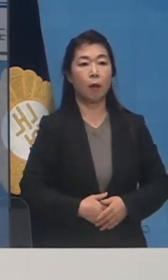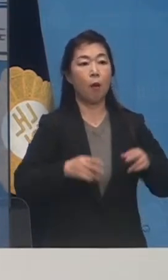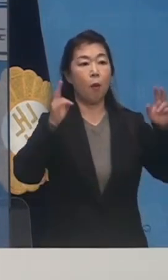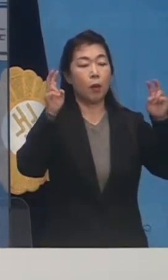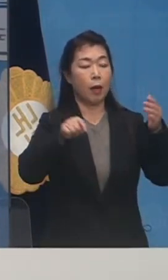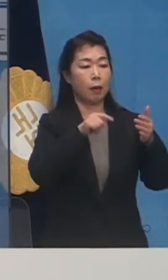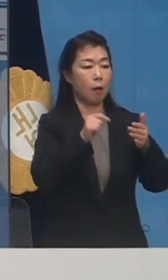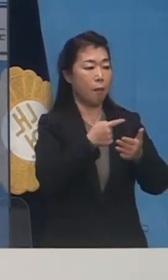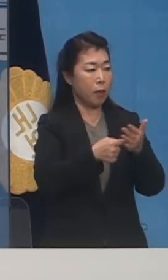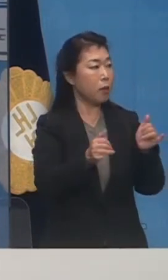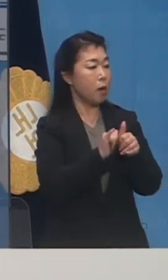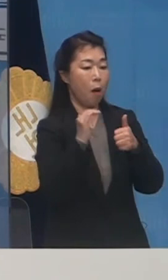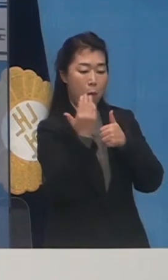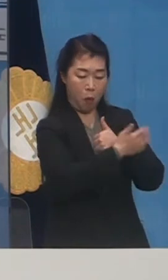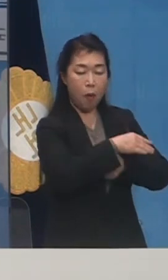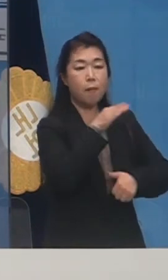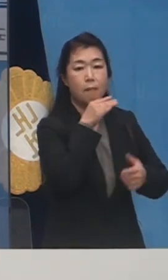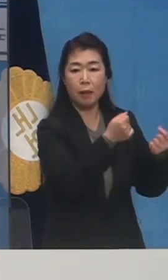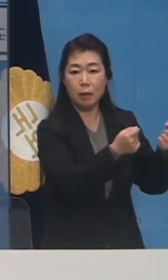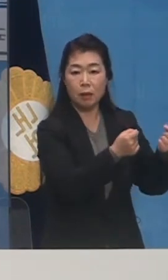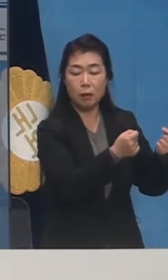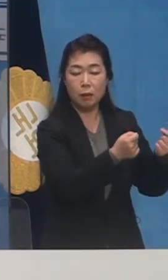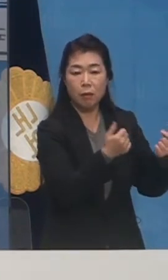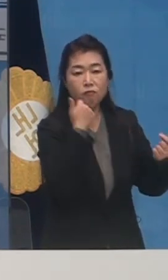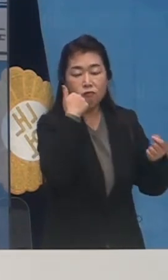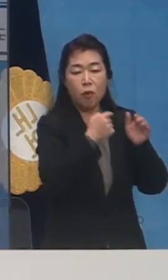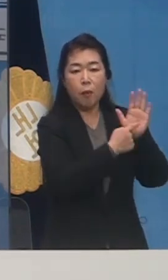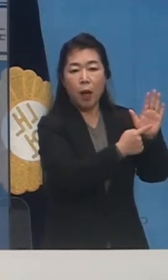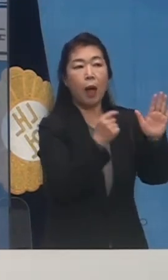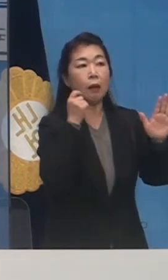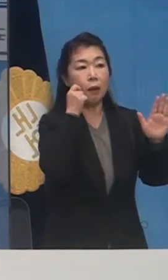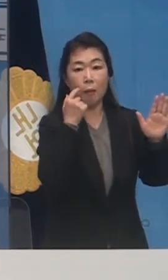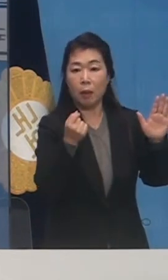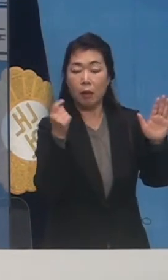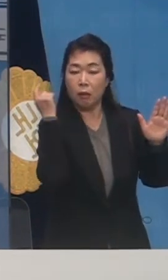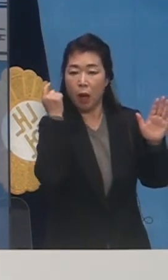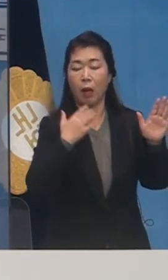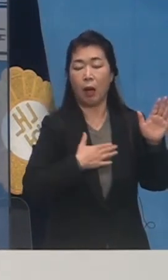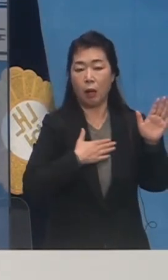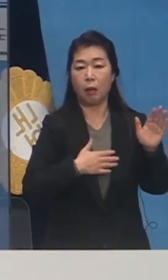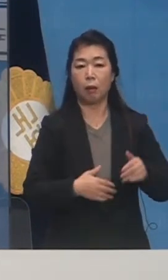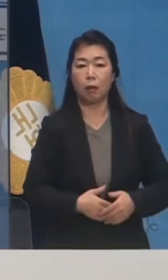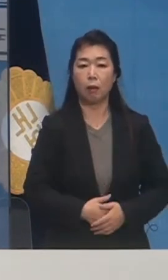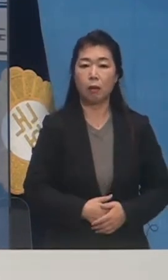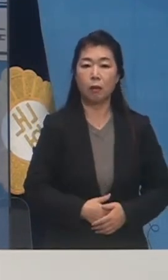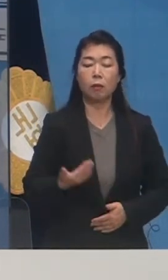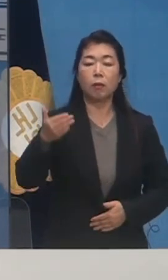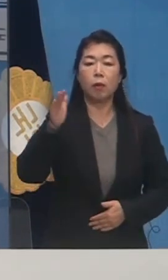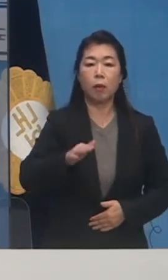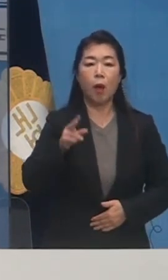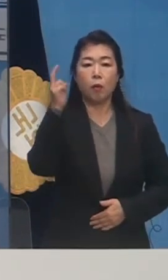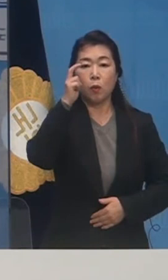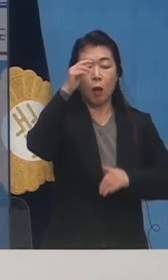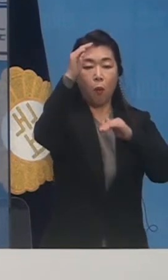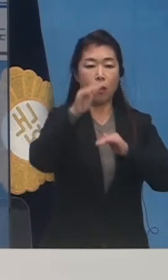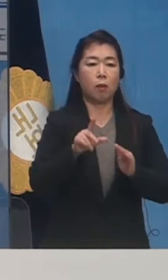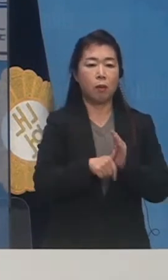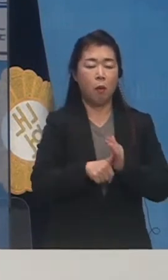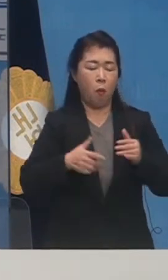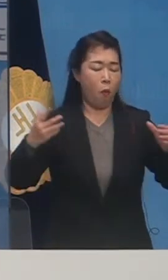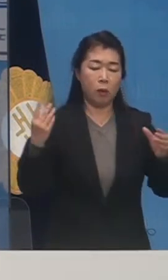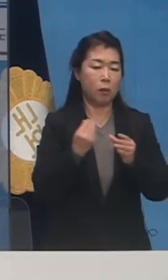회사는 피해자를 보호하기 위해 신분을 노출시켜서는 안 된다고 들었습니다. 그런데 조사 과정은